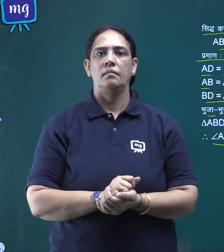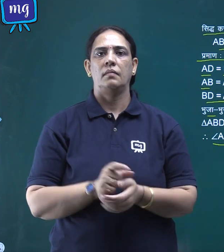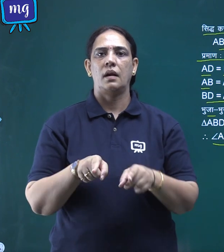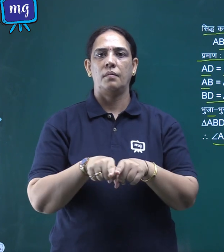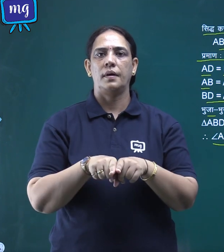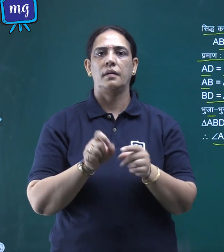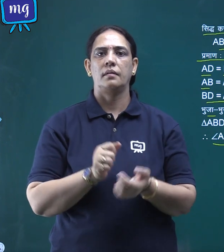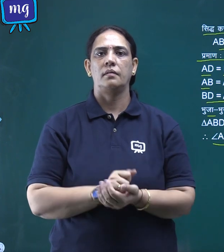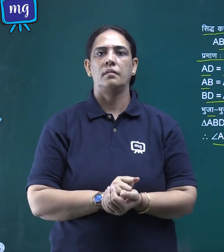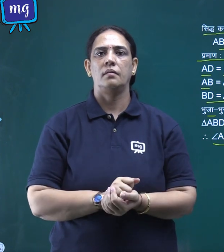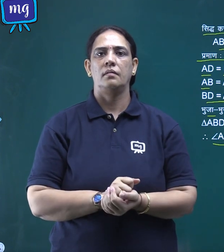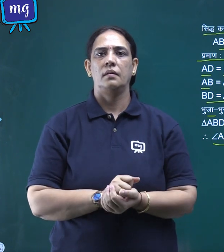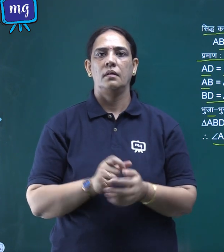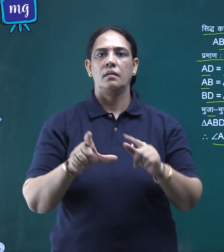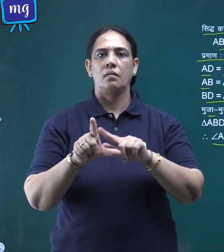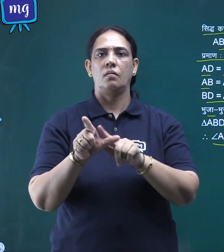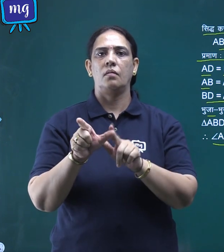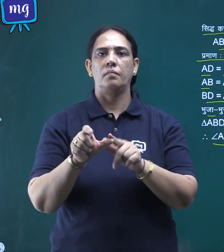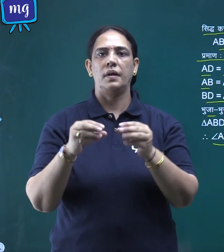बराबर कोण बी